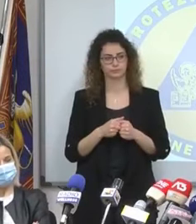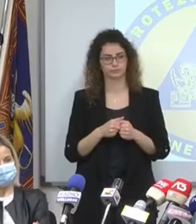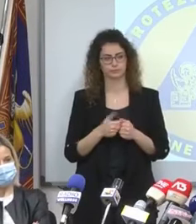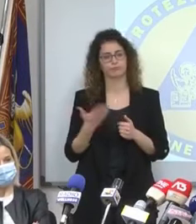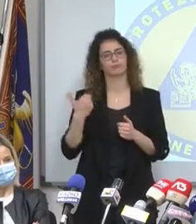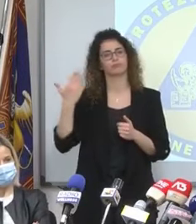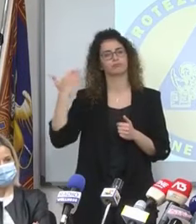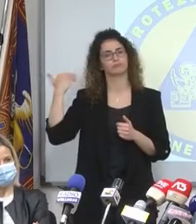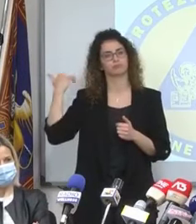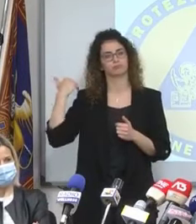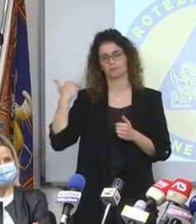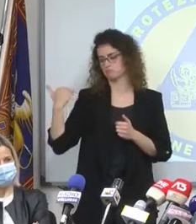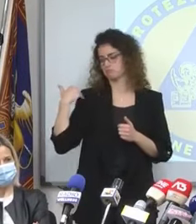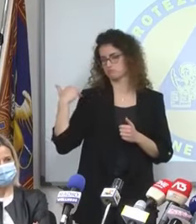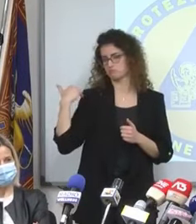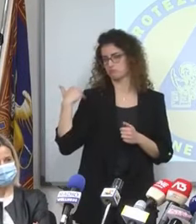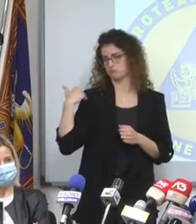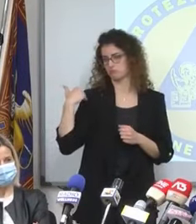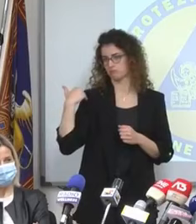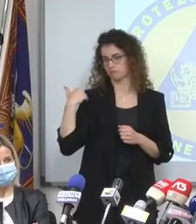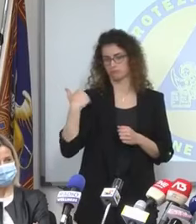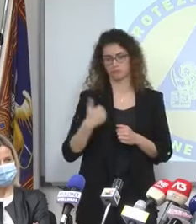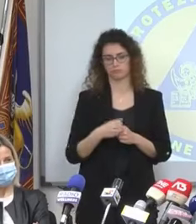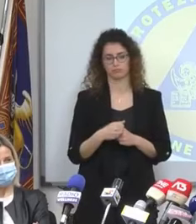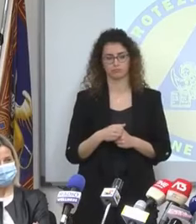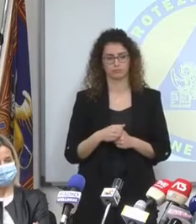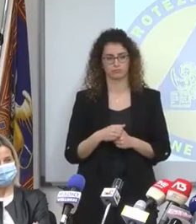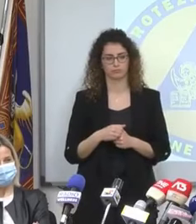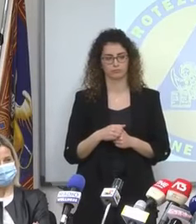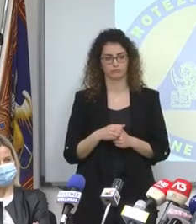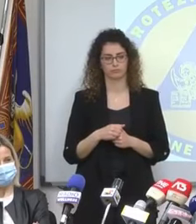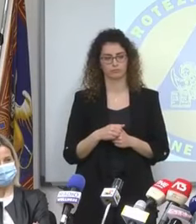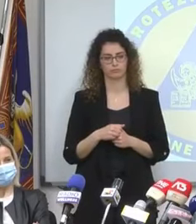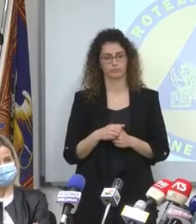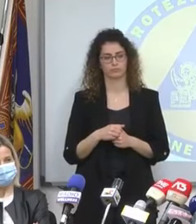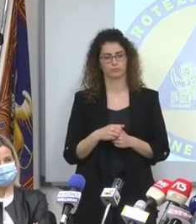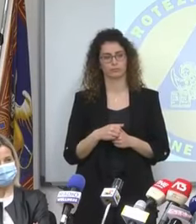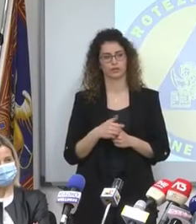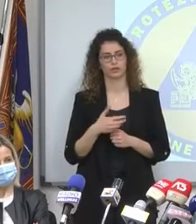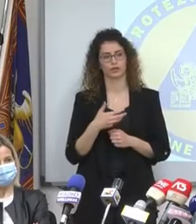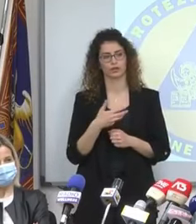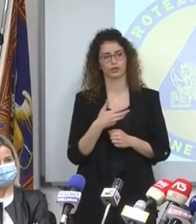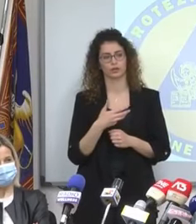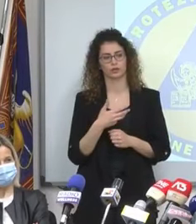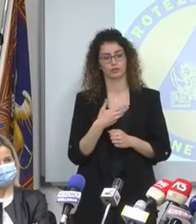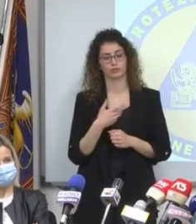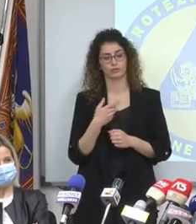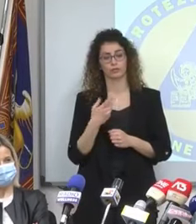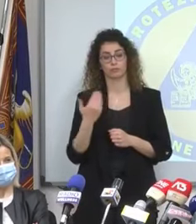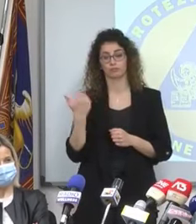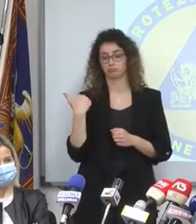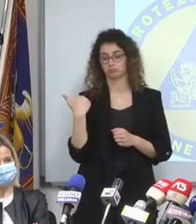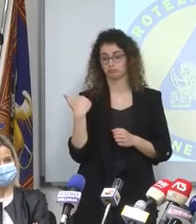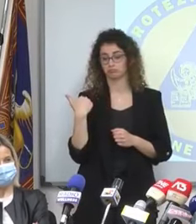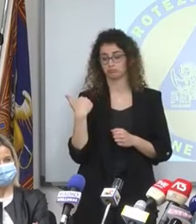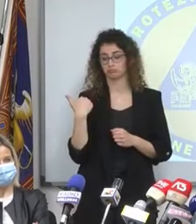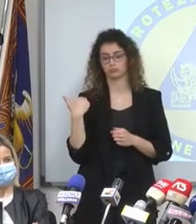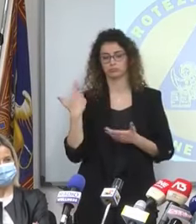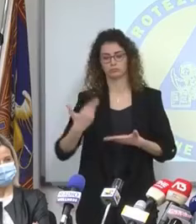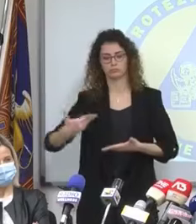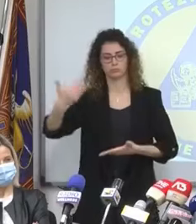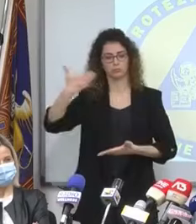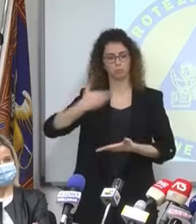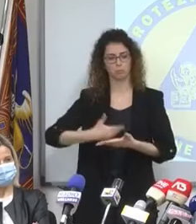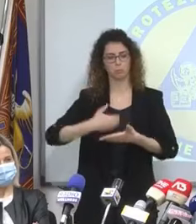in passato, nel recente passato, ha ricevuto la proposta di presiedere la